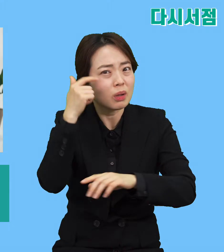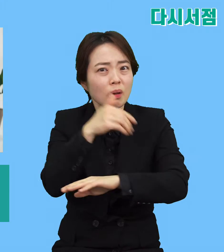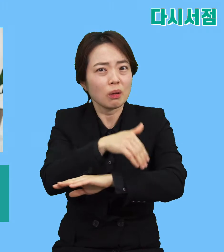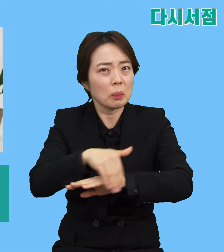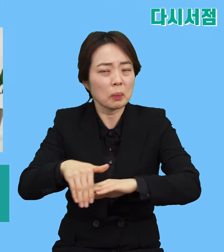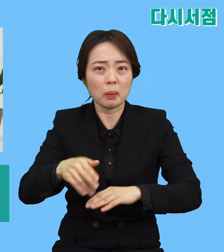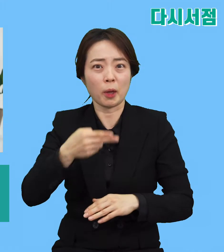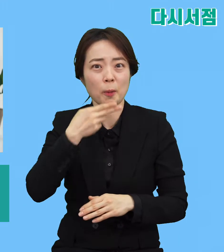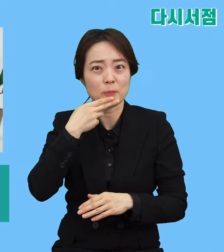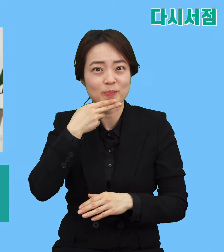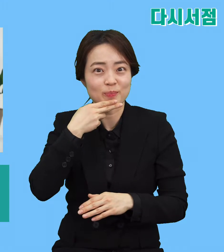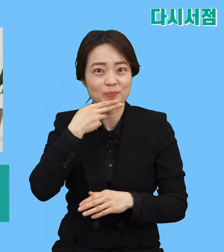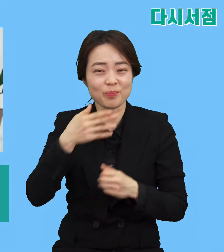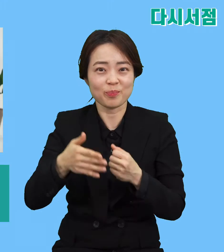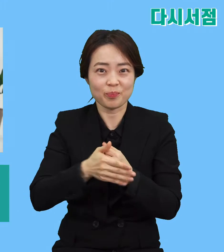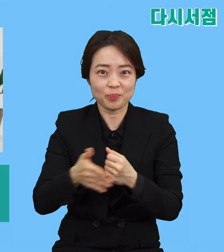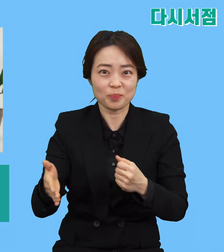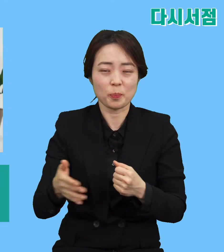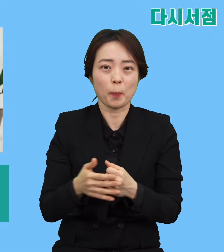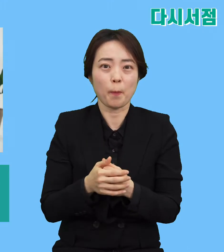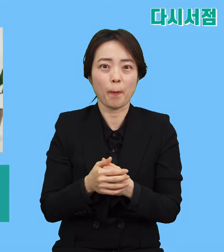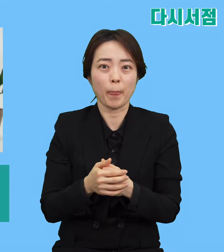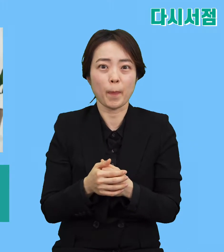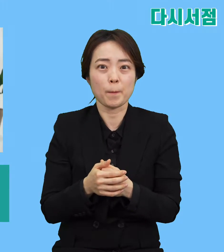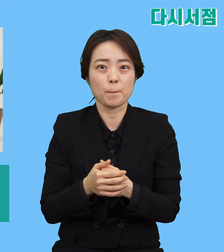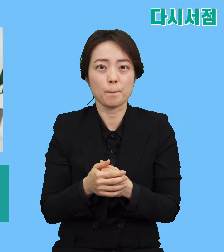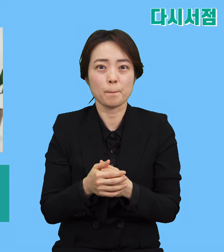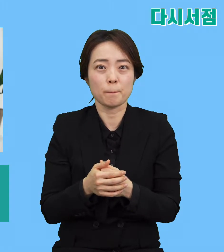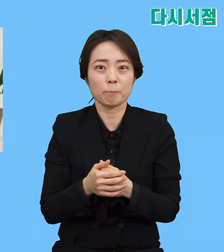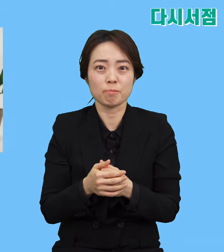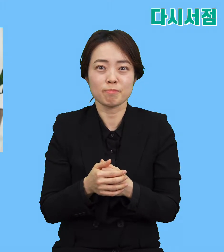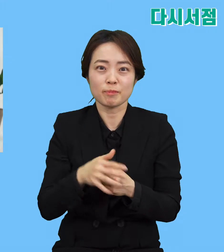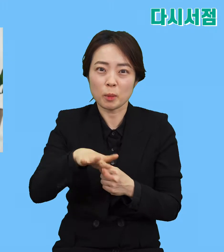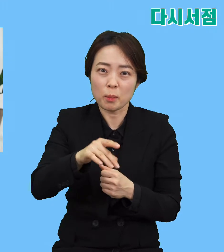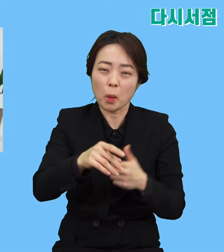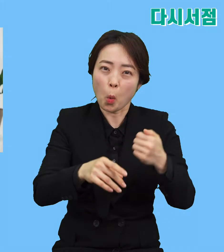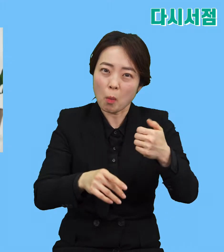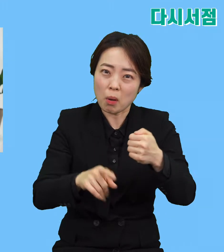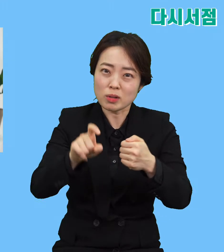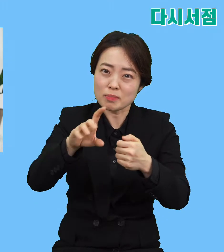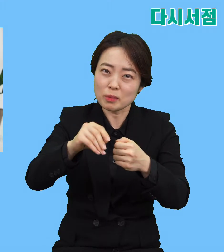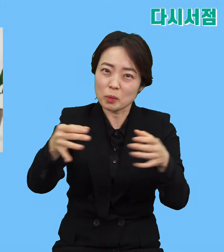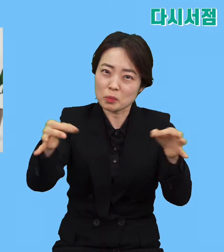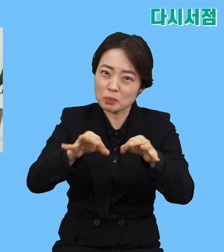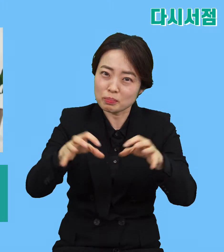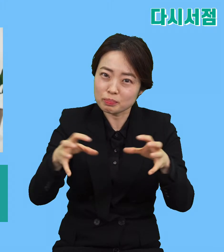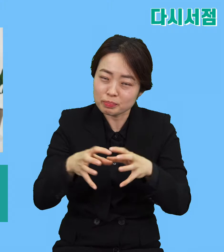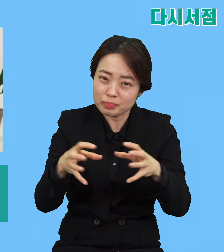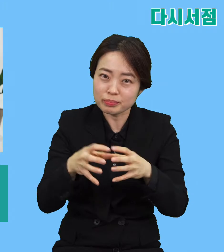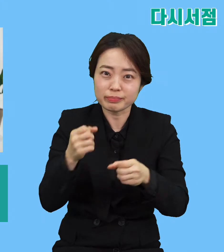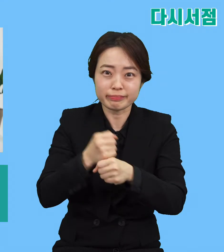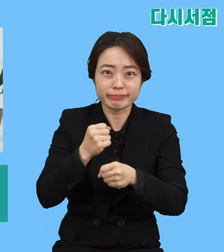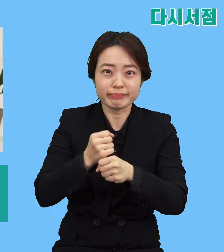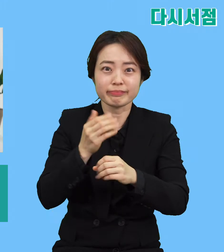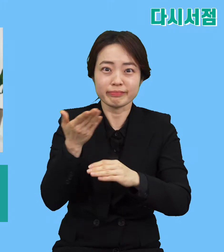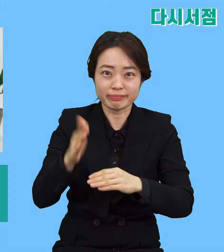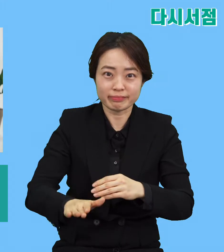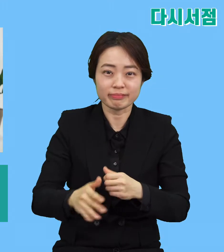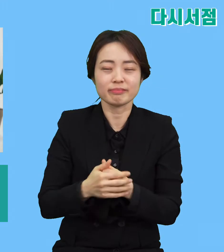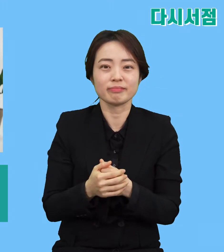이런 거창한 생각이 없어서 좀 5만 원, 10만 원씩 계속 용돈을 모아가지고 하고 있었거든요. 근데